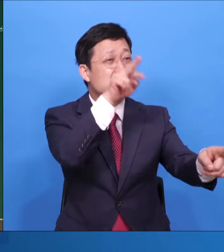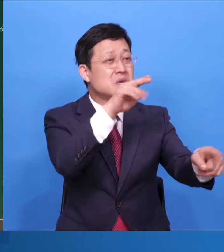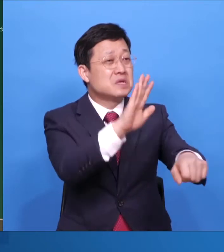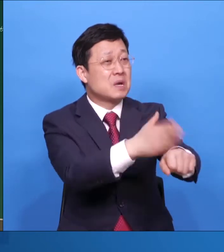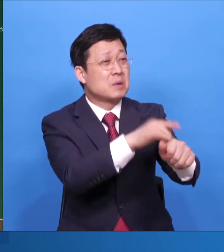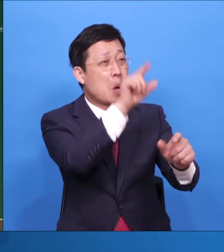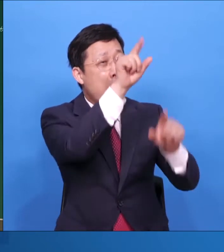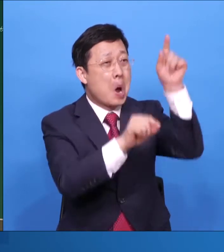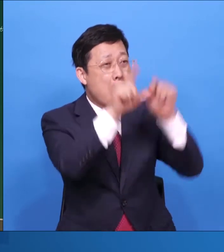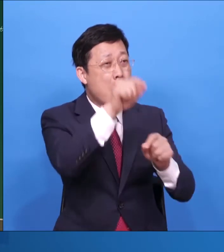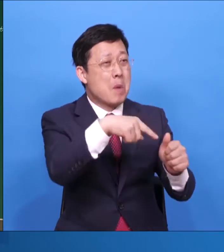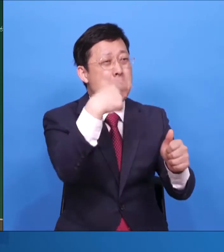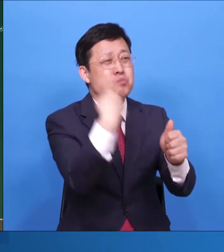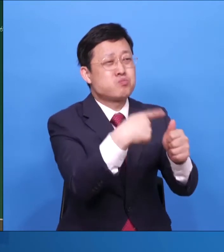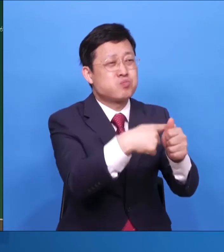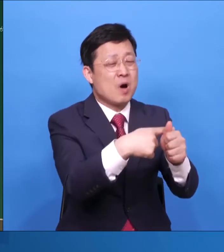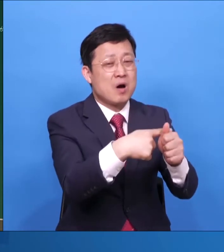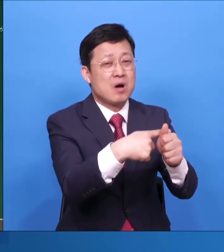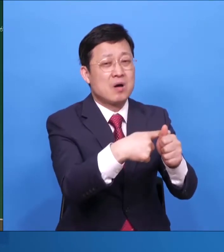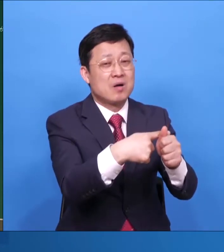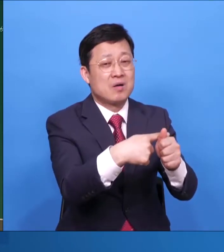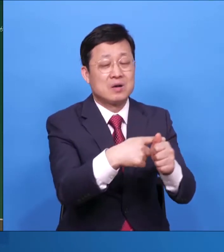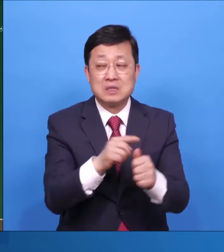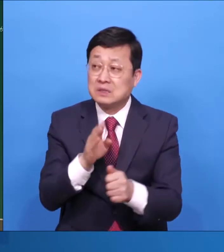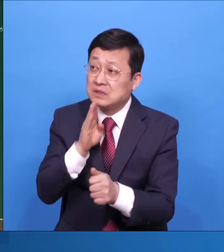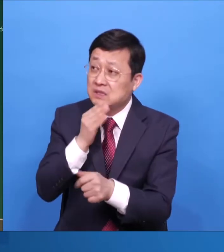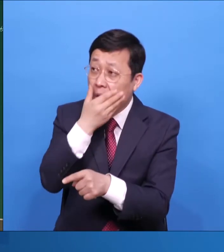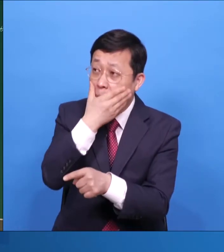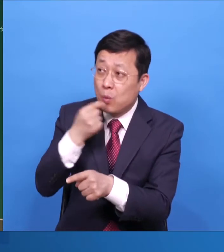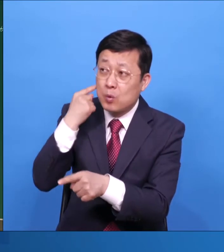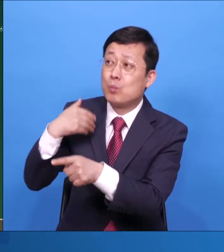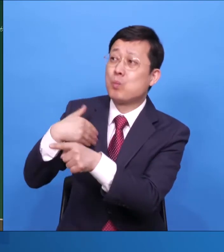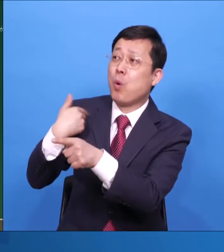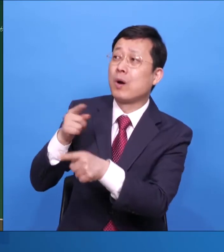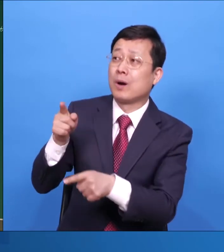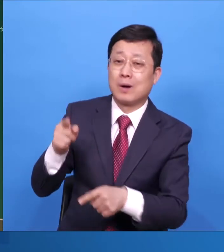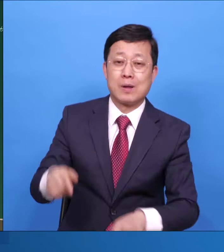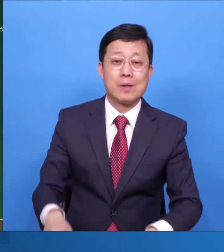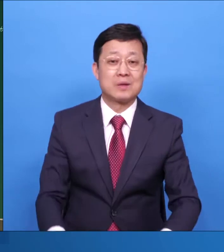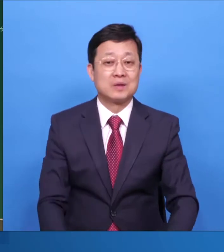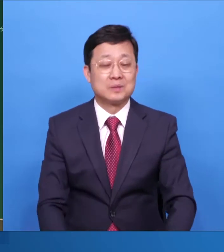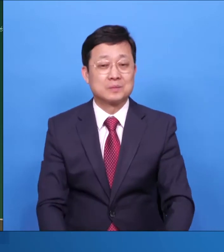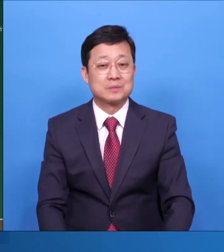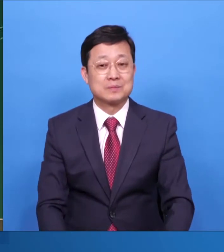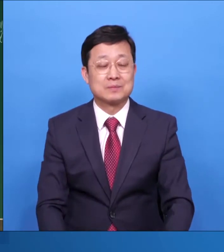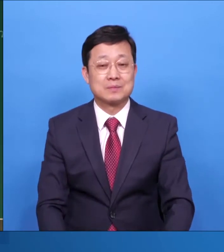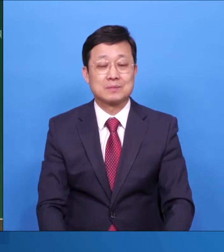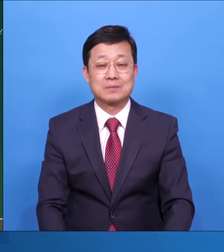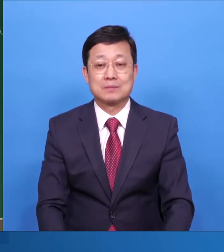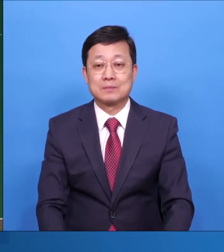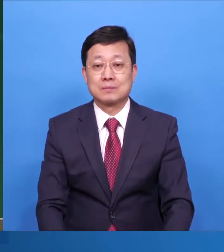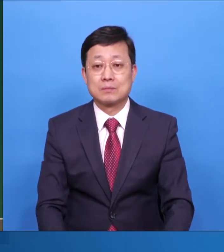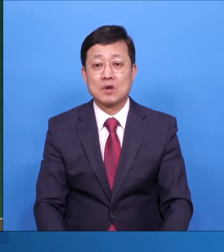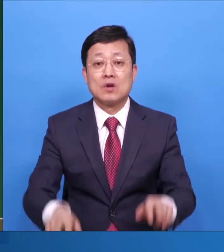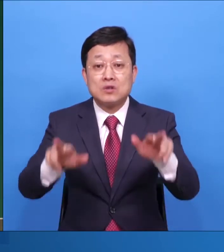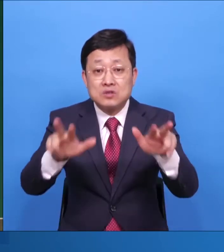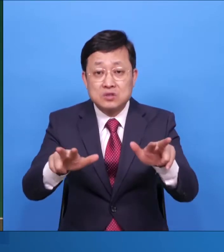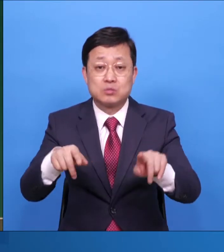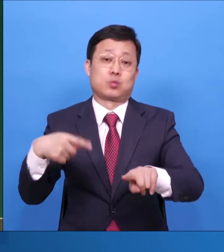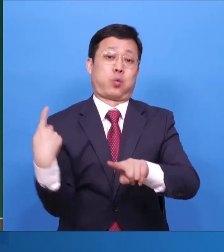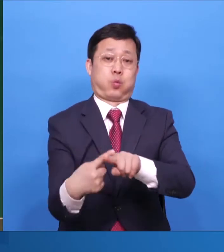것을 기준으로 삼아 비판하는 거죠. Entonces esta persona ha puesto los criterios de lo que el cristianismo ha hecho mal y lo está. 지금도